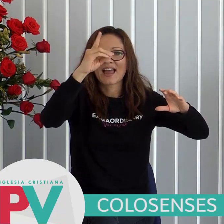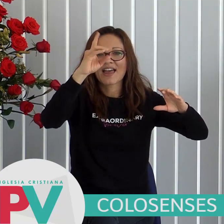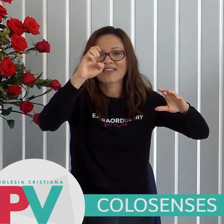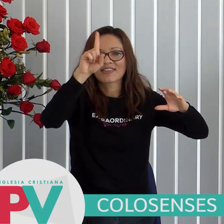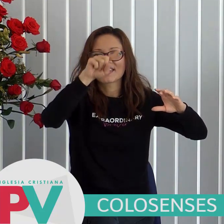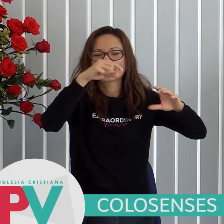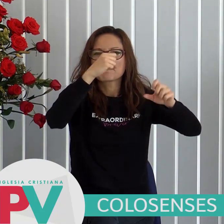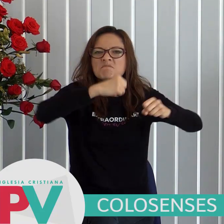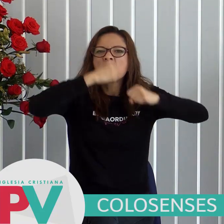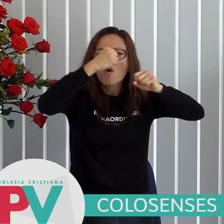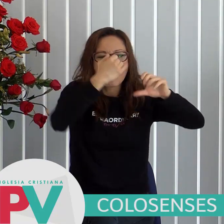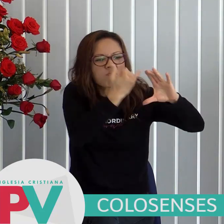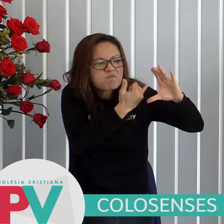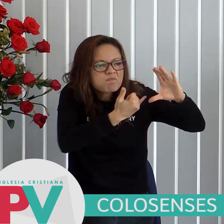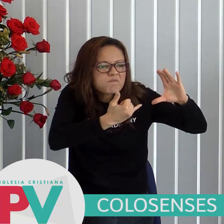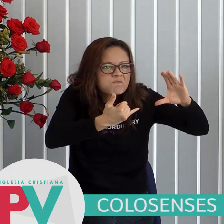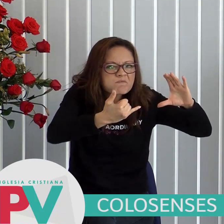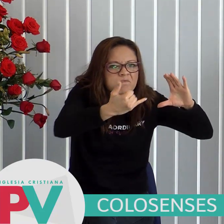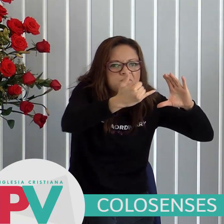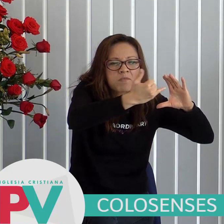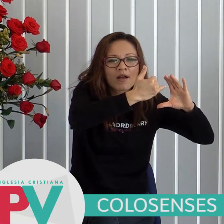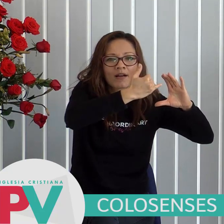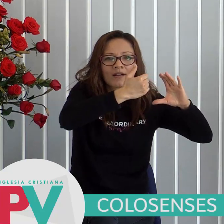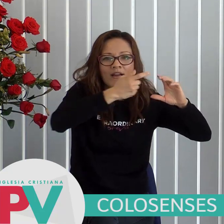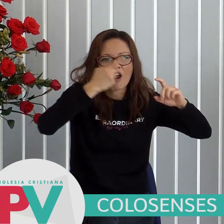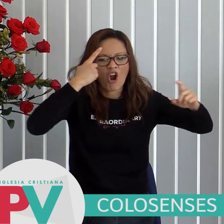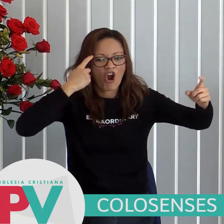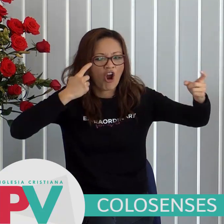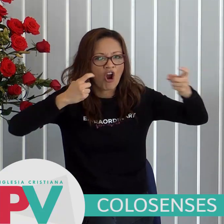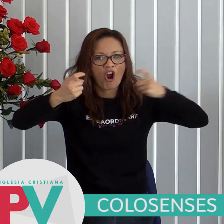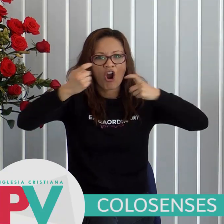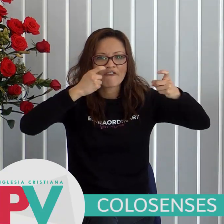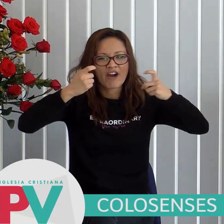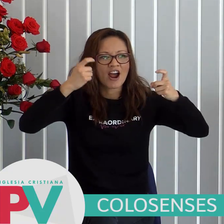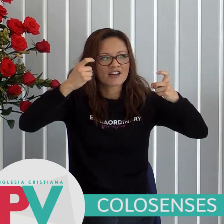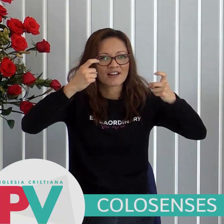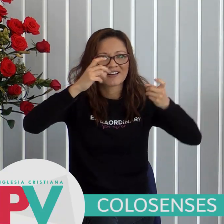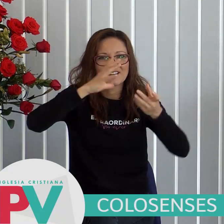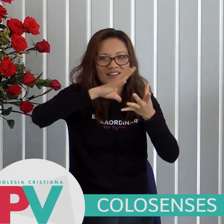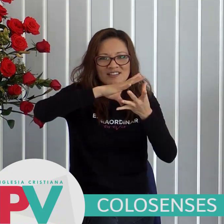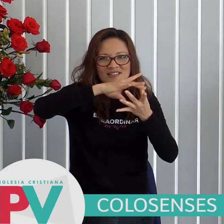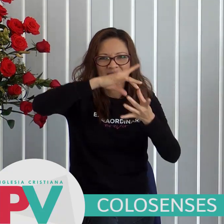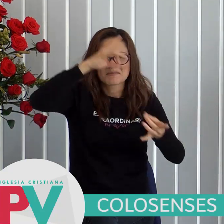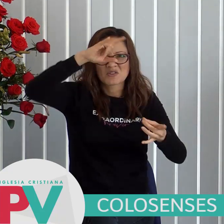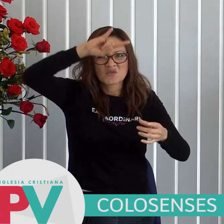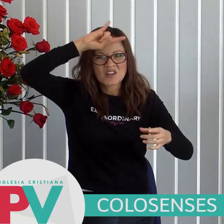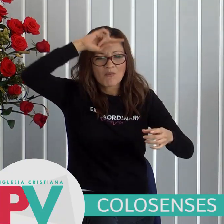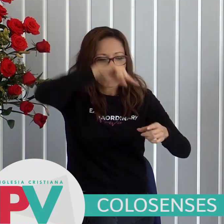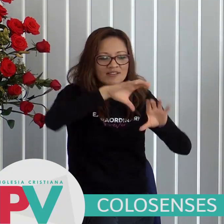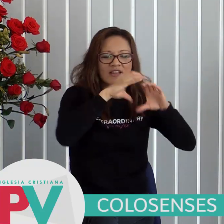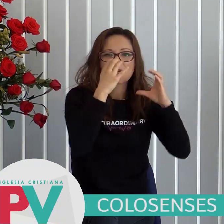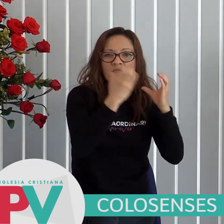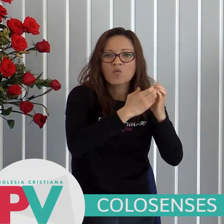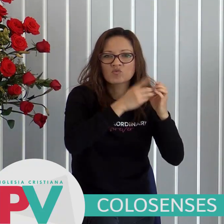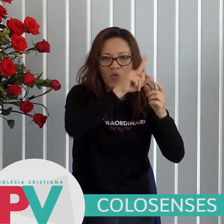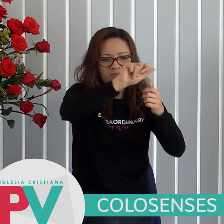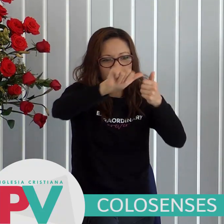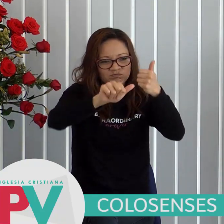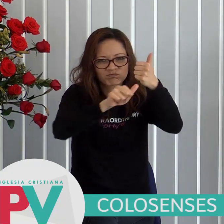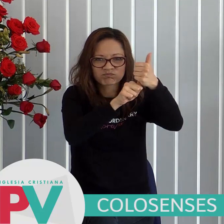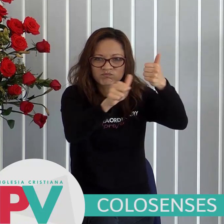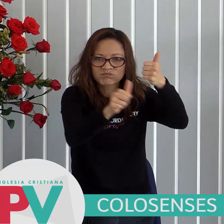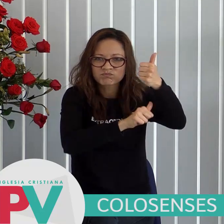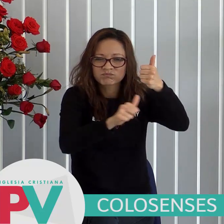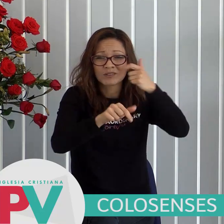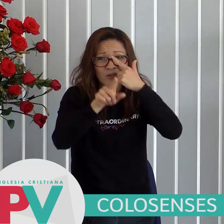poderes. A los principados son los gobernantes de este mundo, a Satanás y a sus huestes. ¿Usted